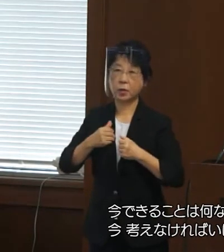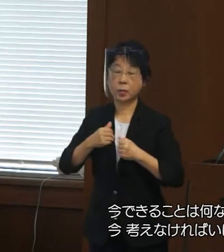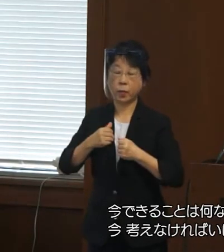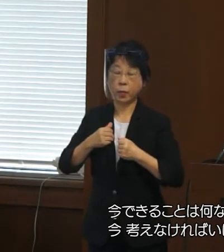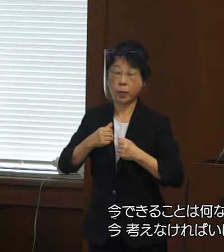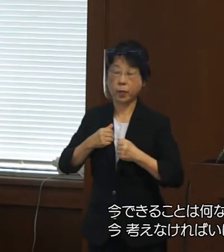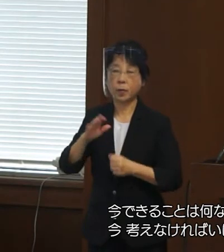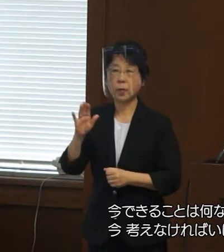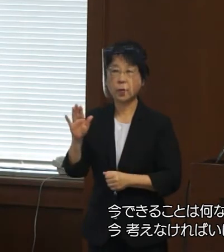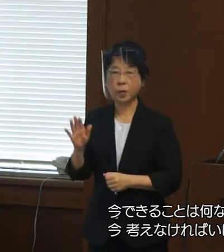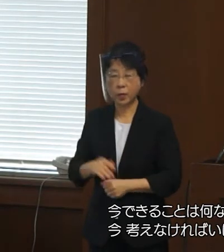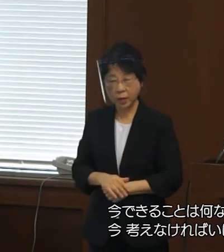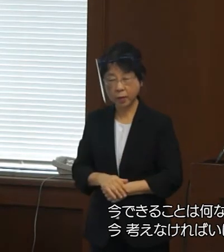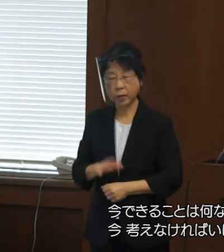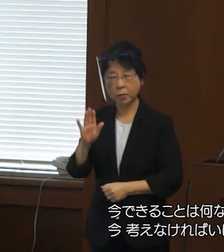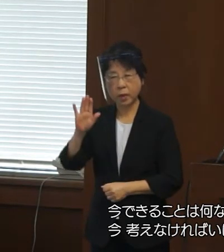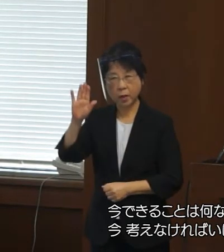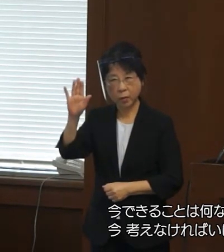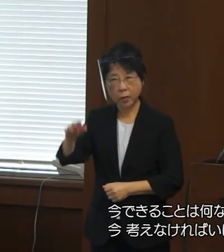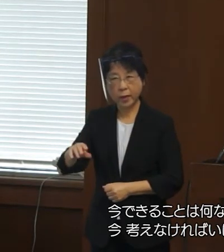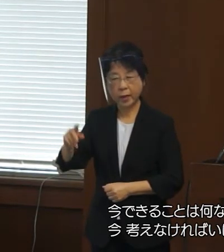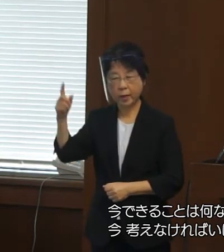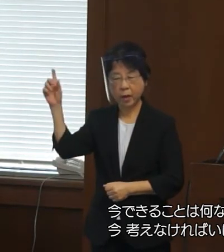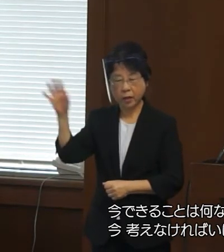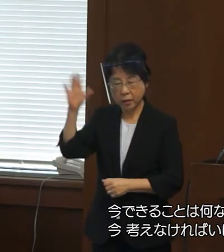ることが何なんだろうかっていうことを、まあ、